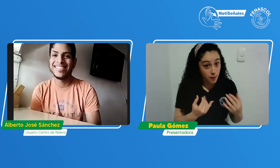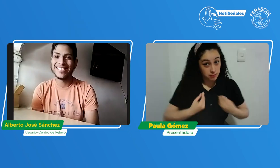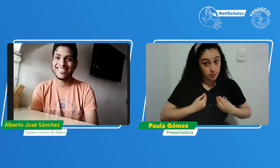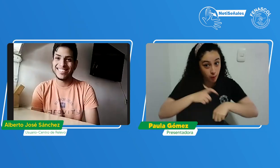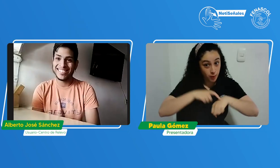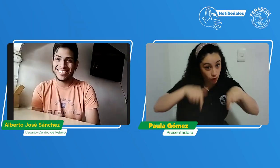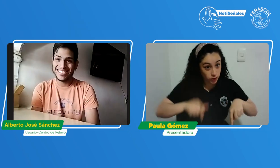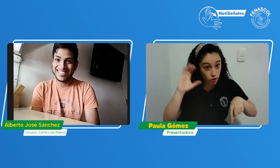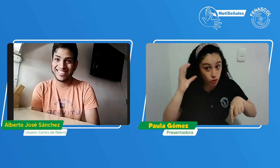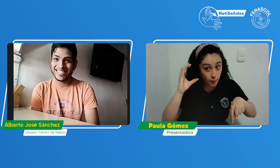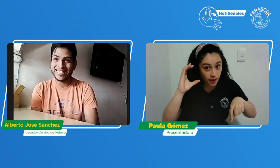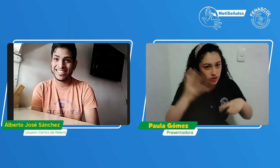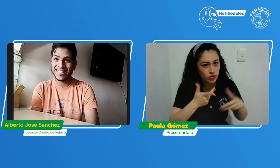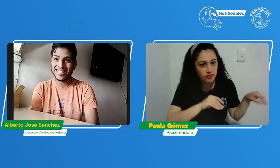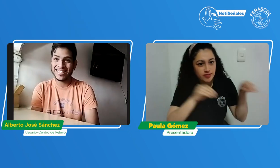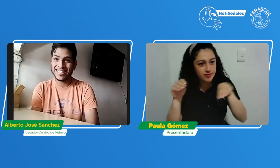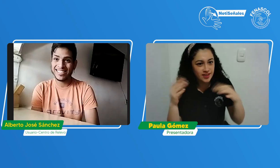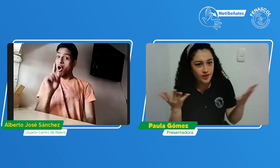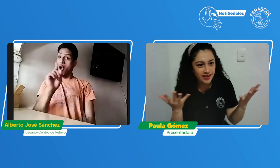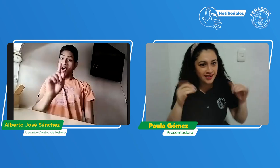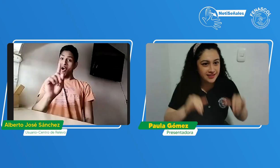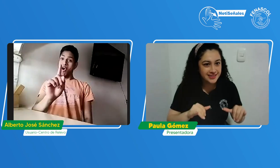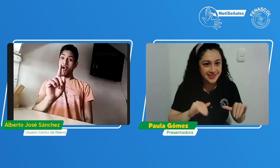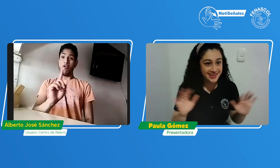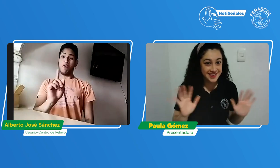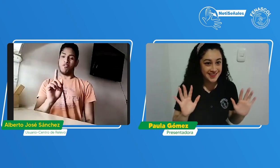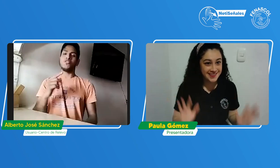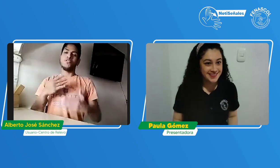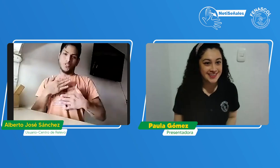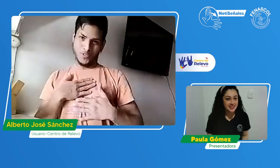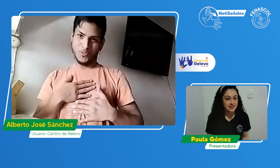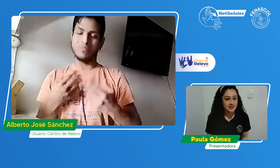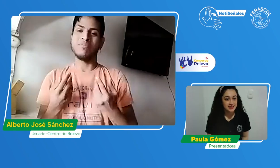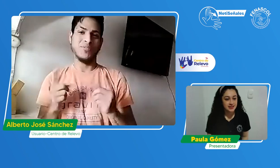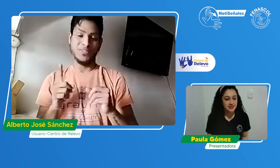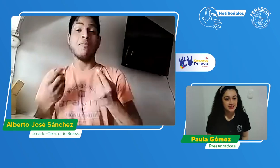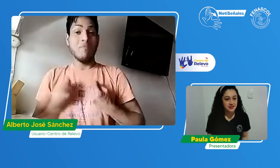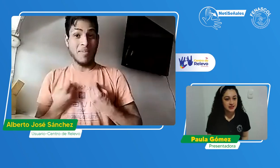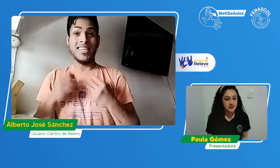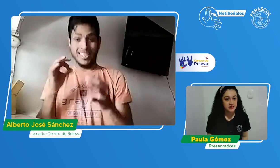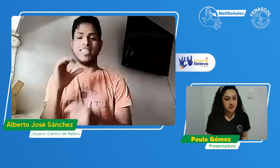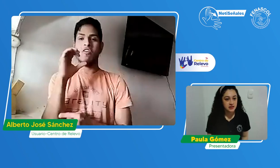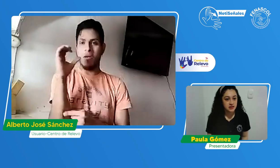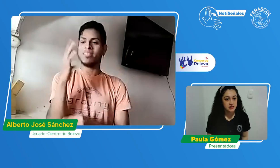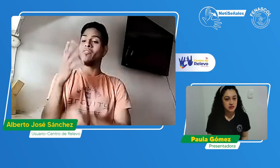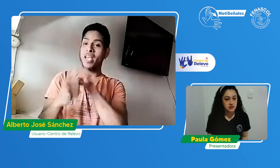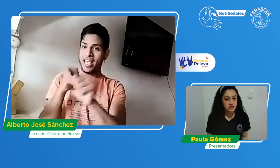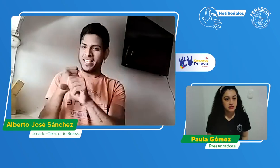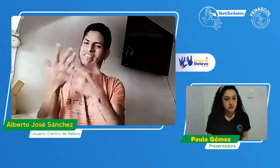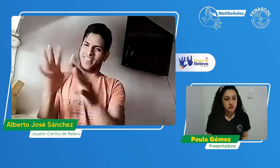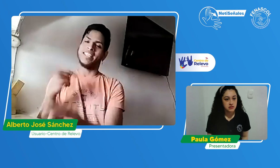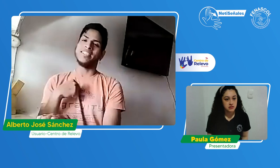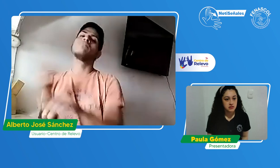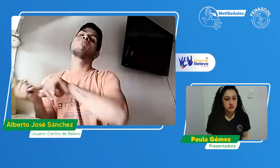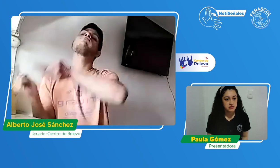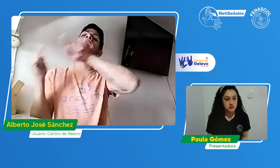perfecto y en estos momentos estás en Colombia o vives en otro país no Yo viví en